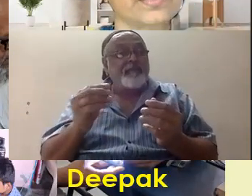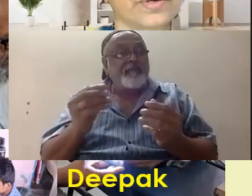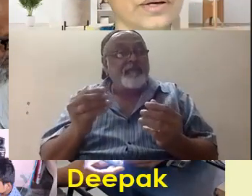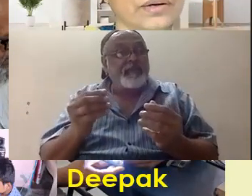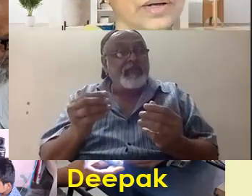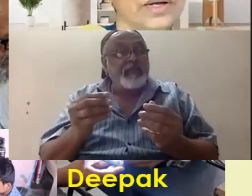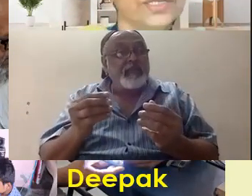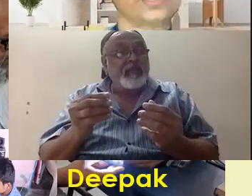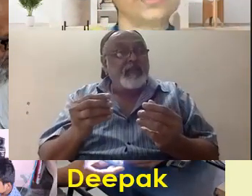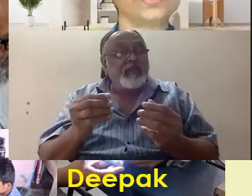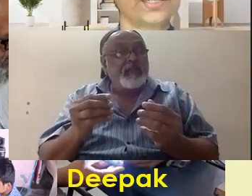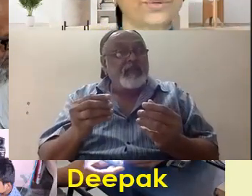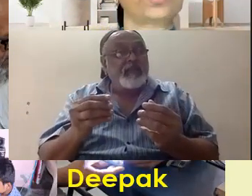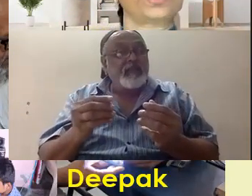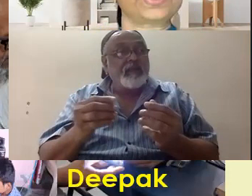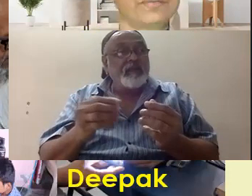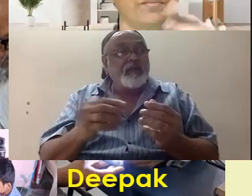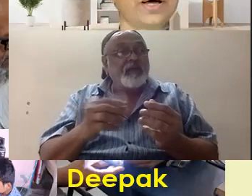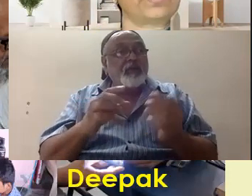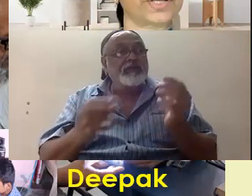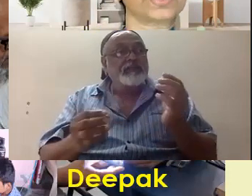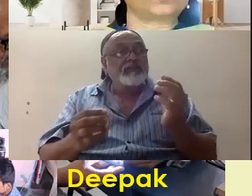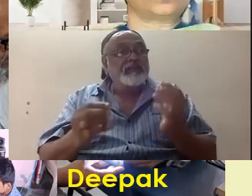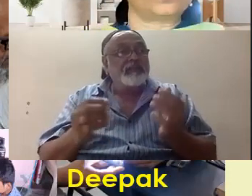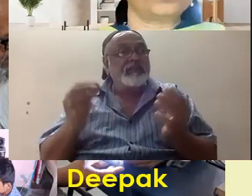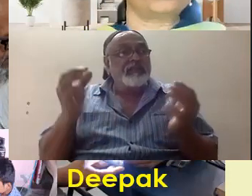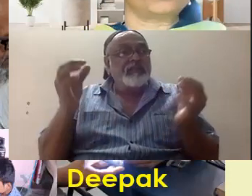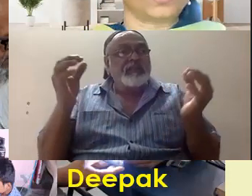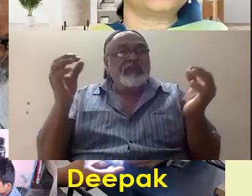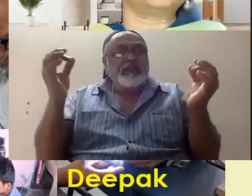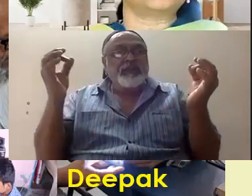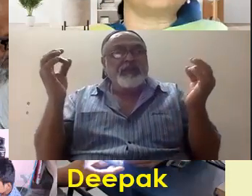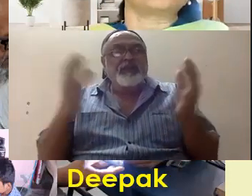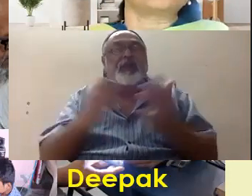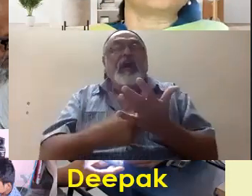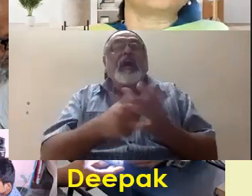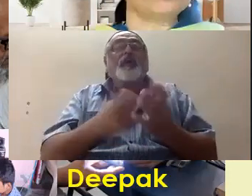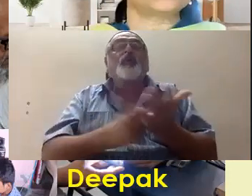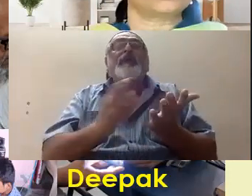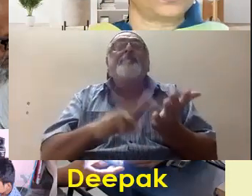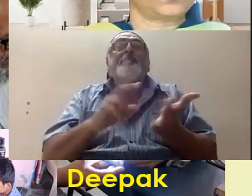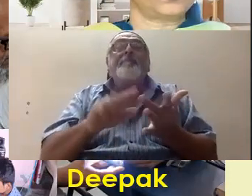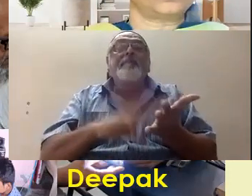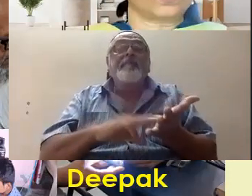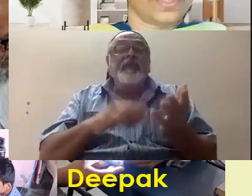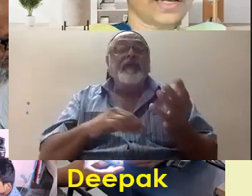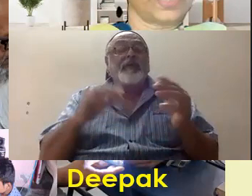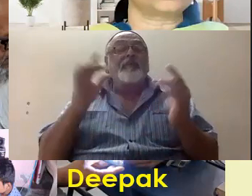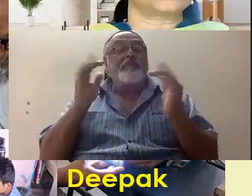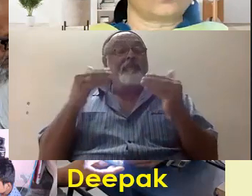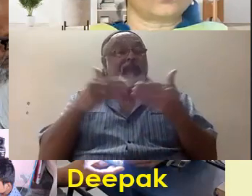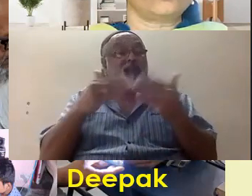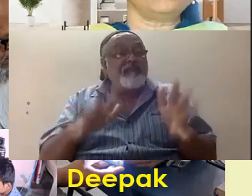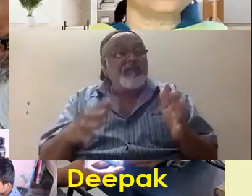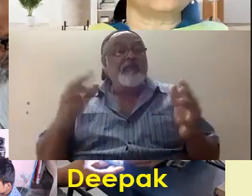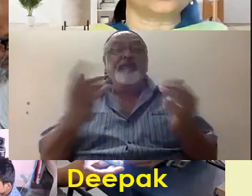की जर्नी से शुरू किए. जब हमारा उनके साथ अरुणिम में मुलाकात हुआ, मल्टीपल डिसेबिलिटी के चैलेंज